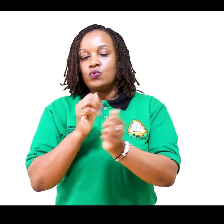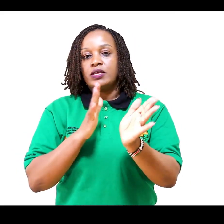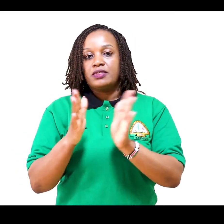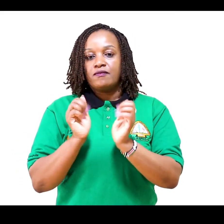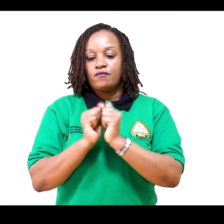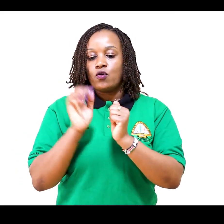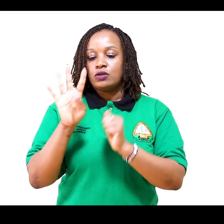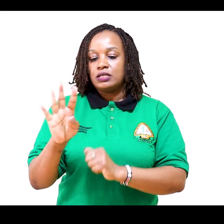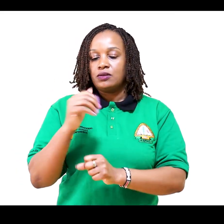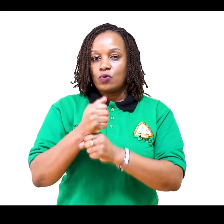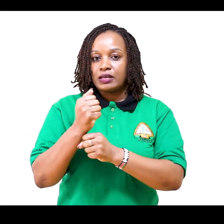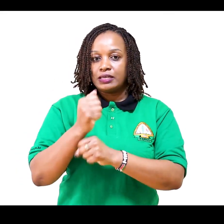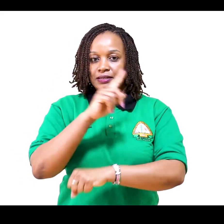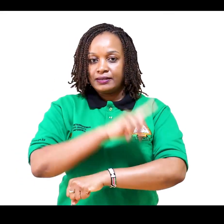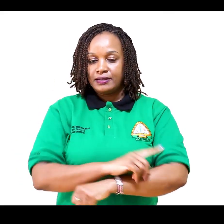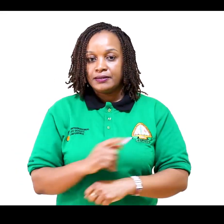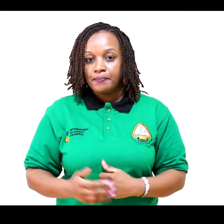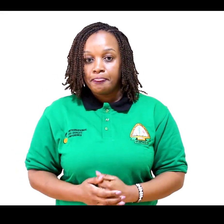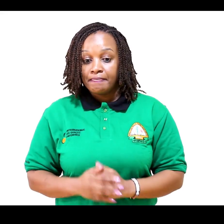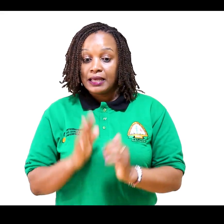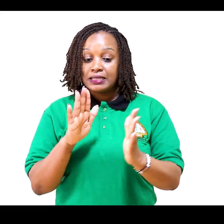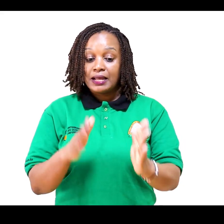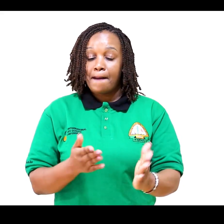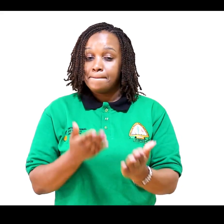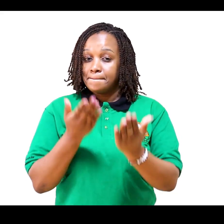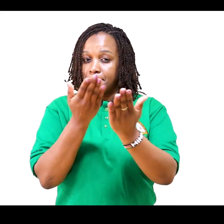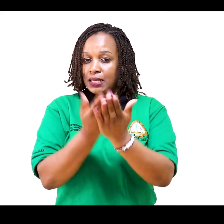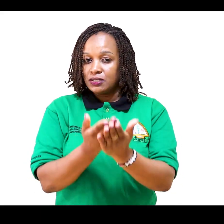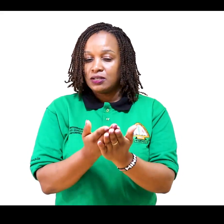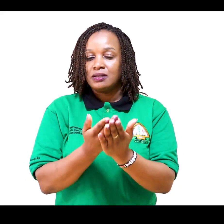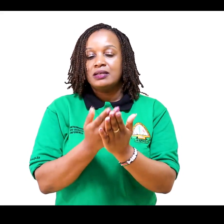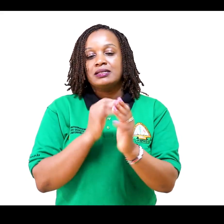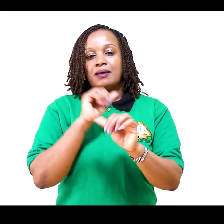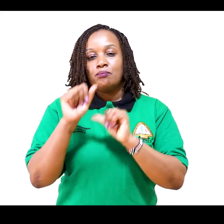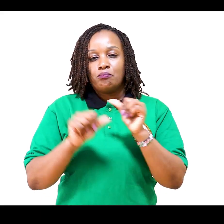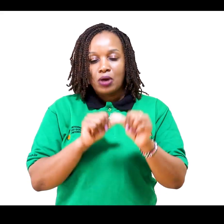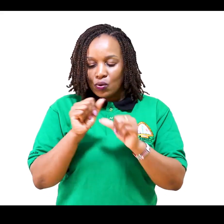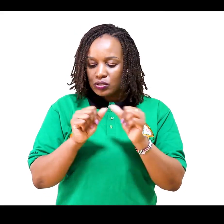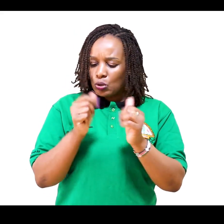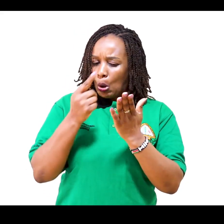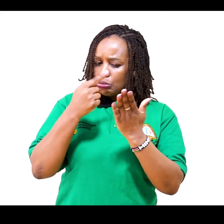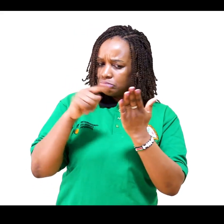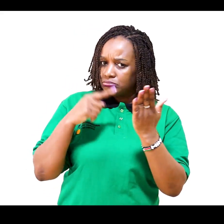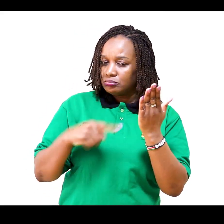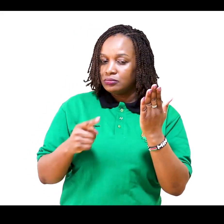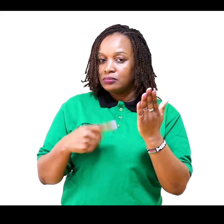siku 14 za kazi. Kwa uwasilishaji wa zabuni, sharti ni kustahiki